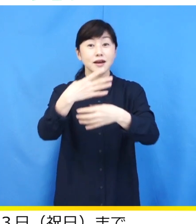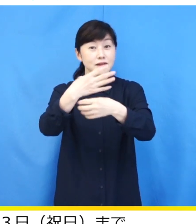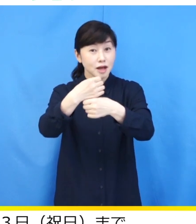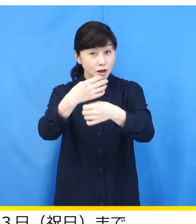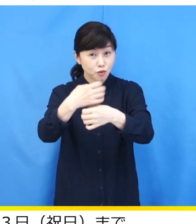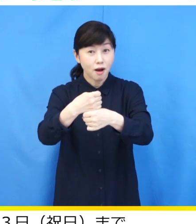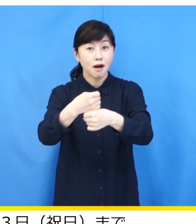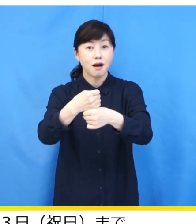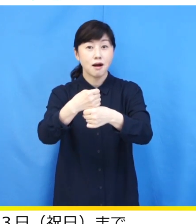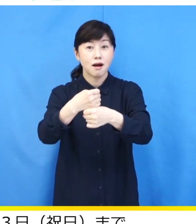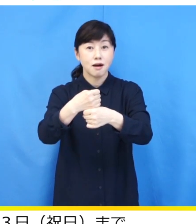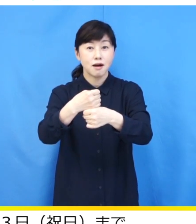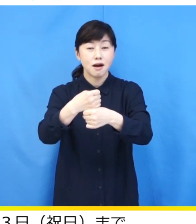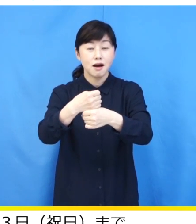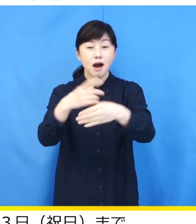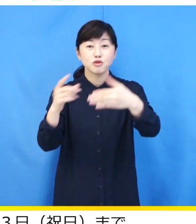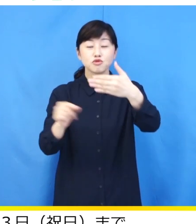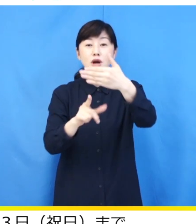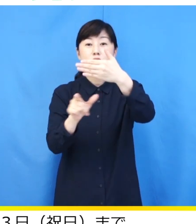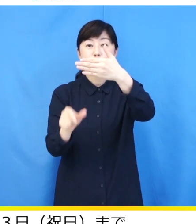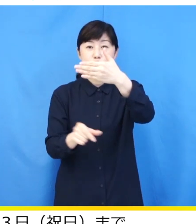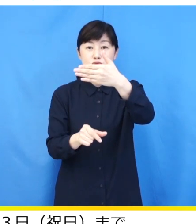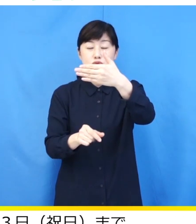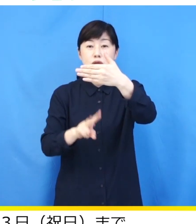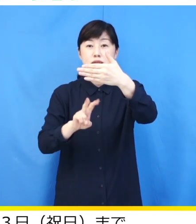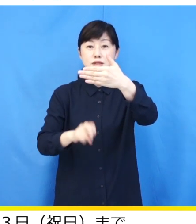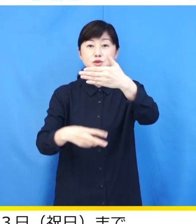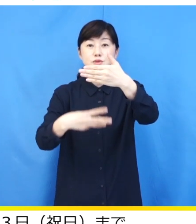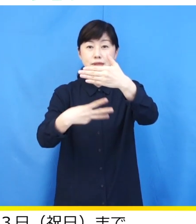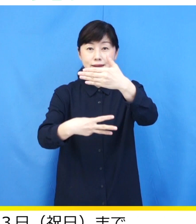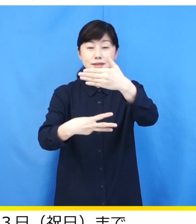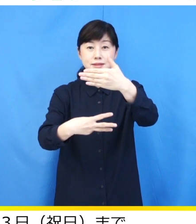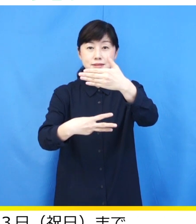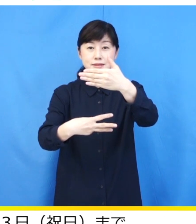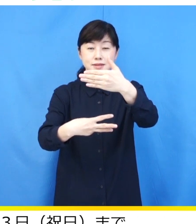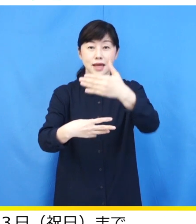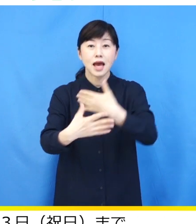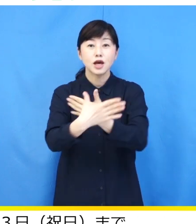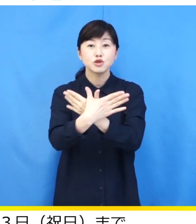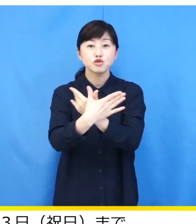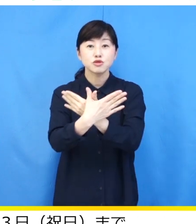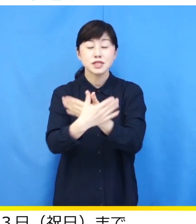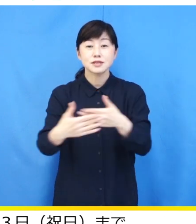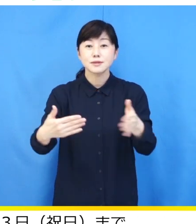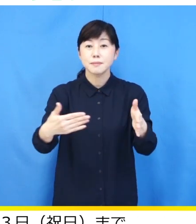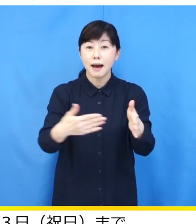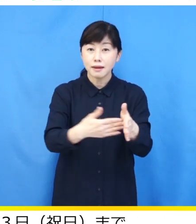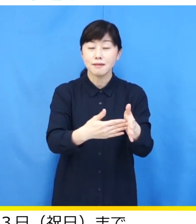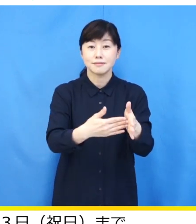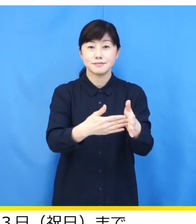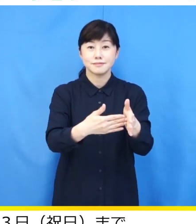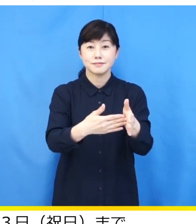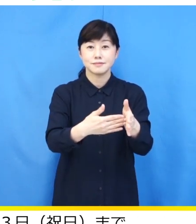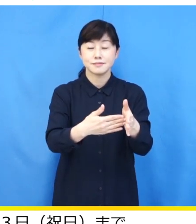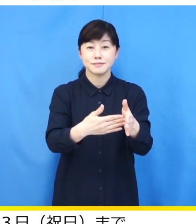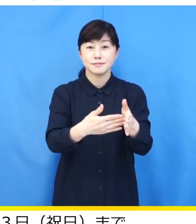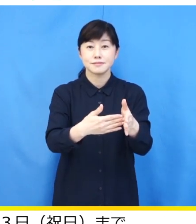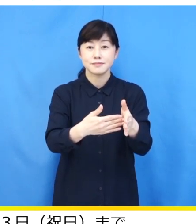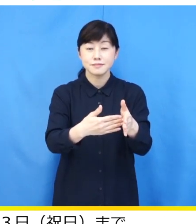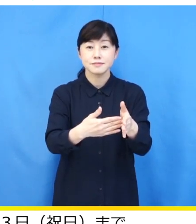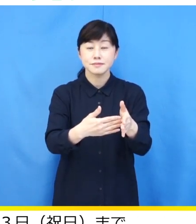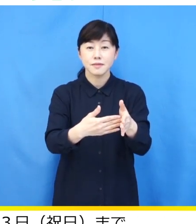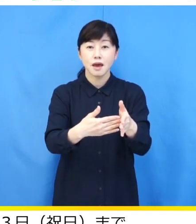開催期間は9月23日祝日まで時間は